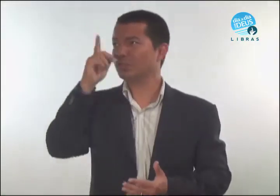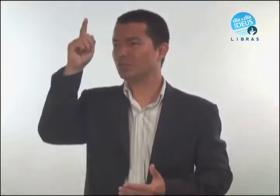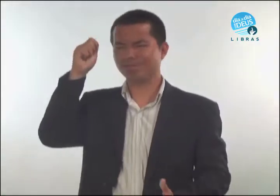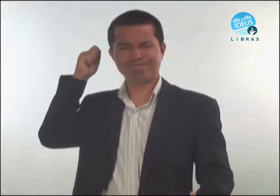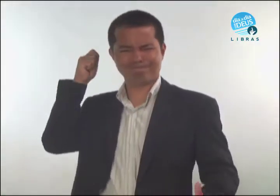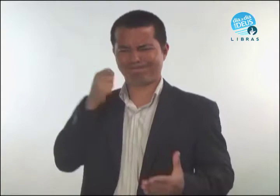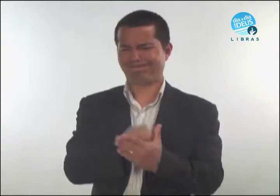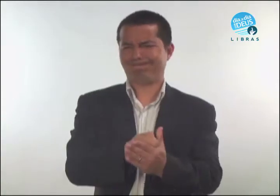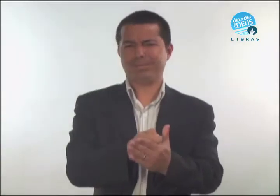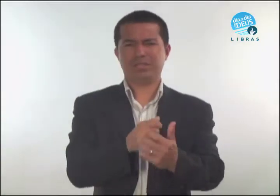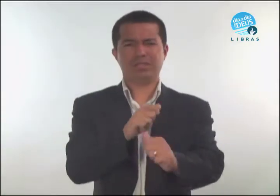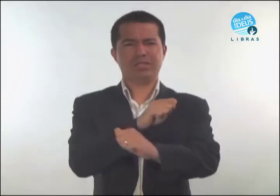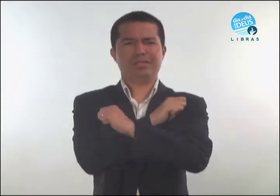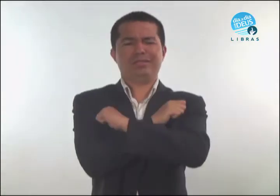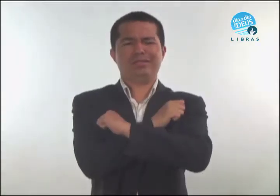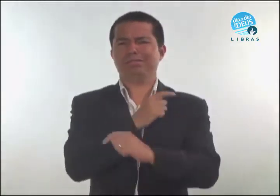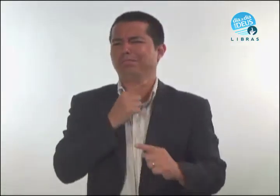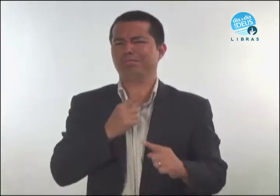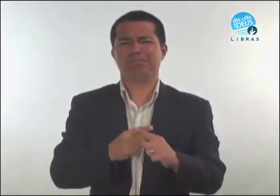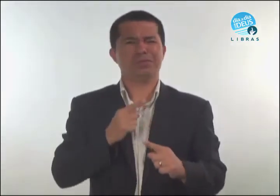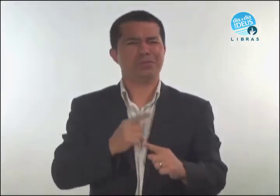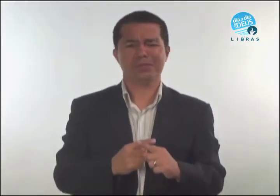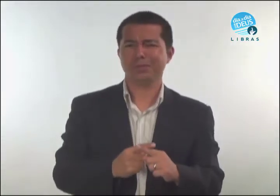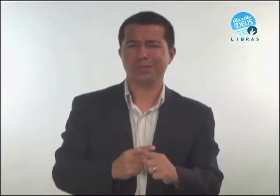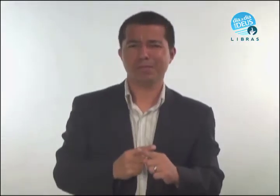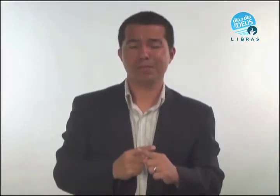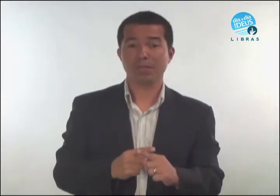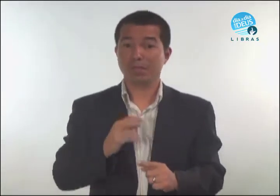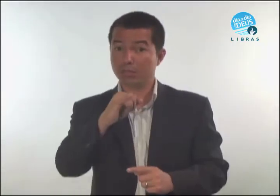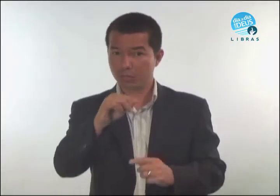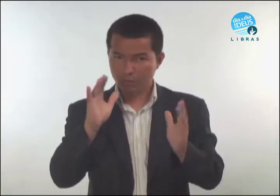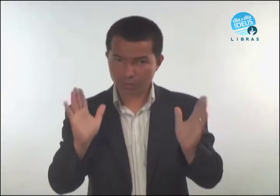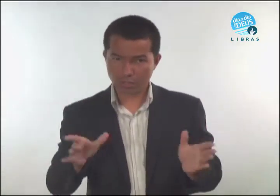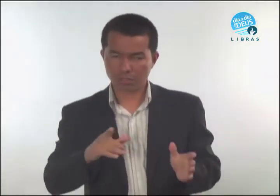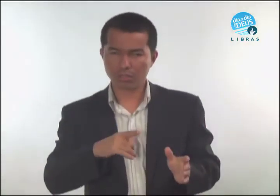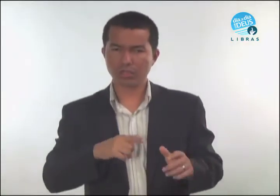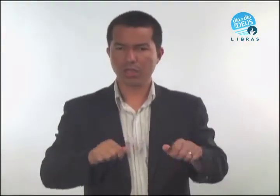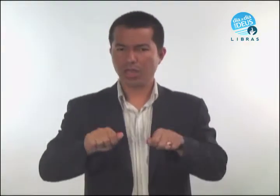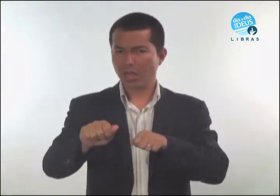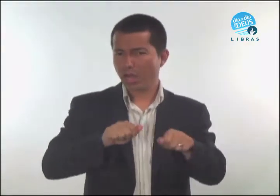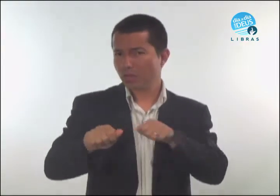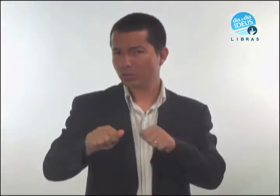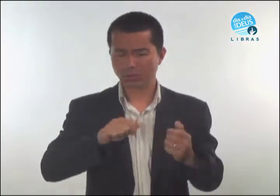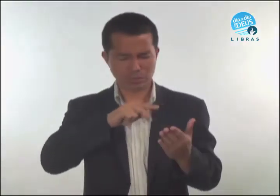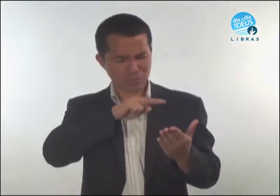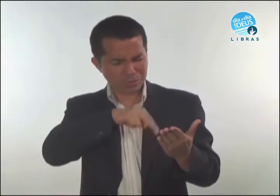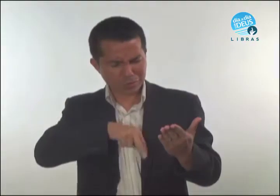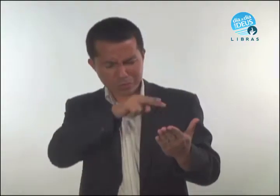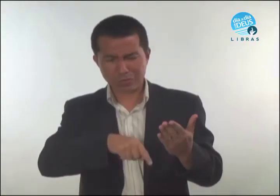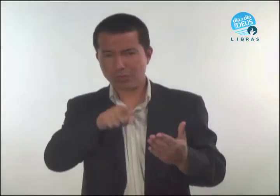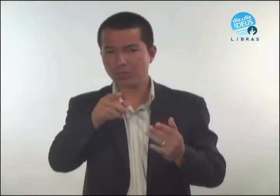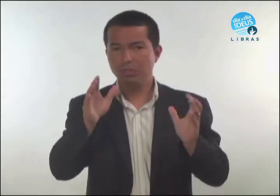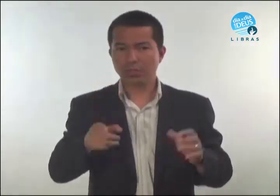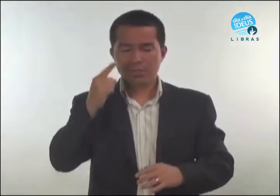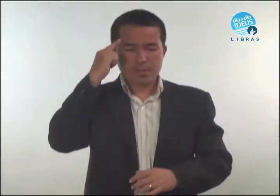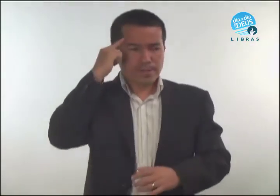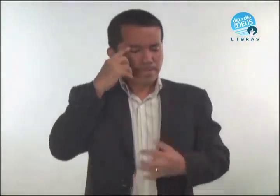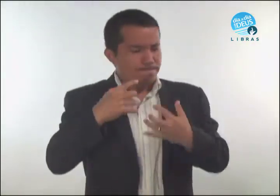rigor? E se você já leu esse texto, com certeza essas perguntas já ficaram atordoando a sua